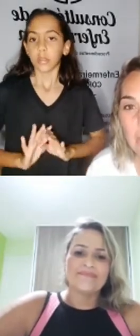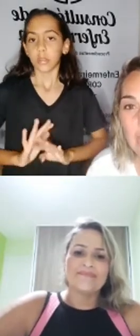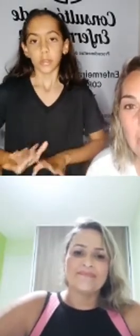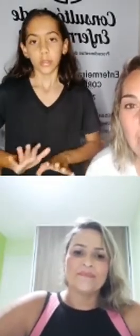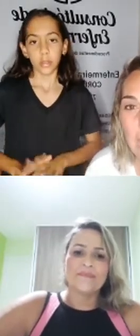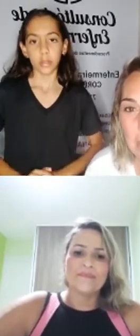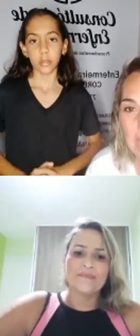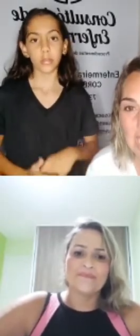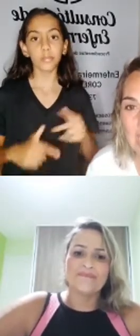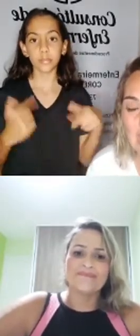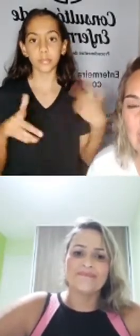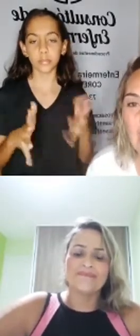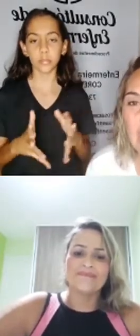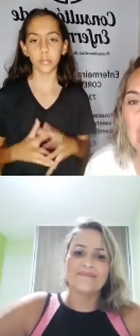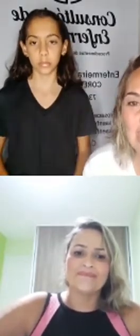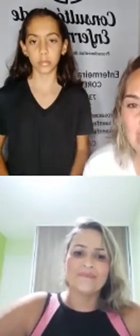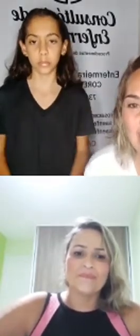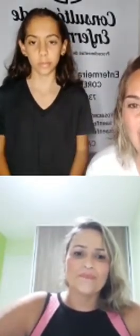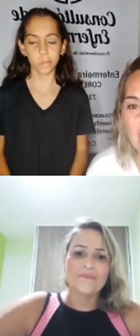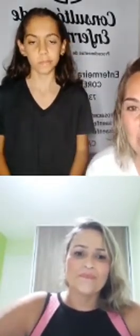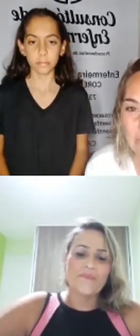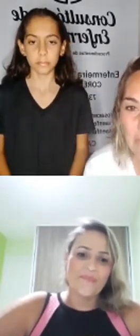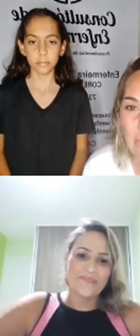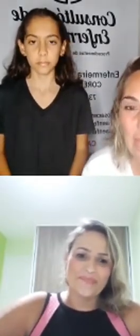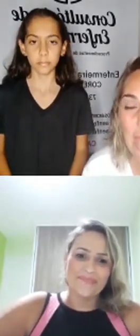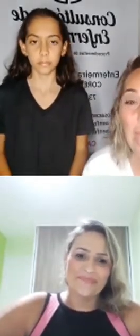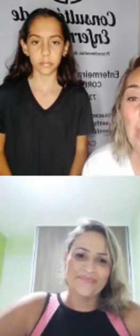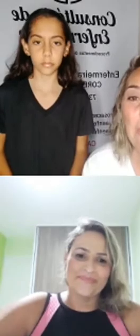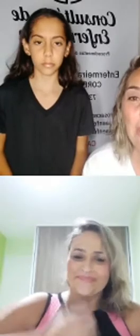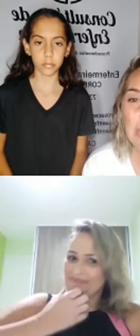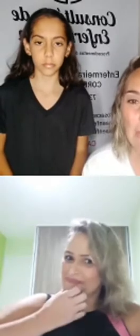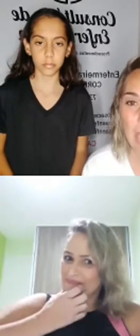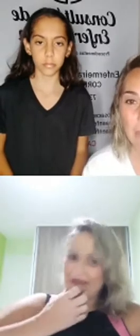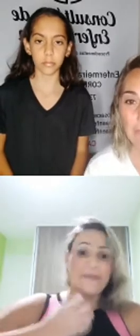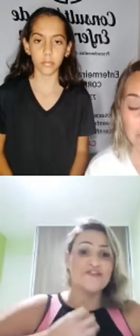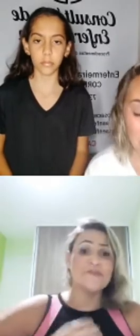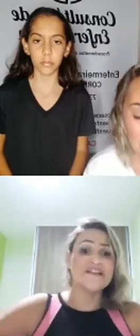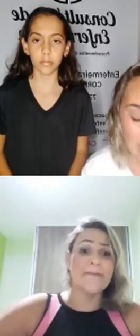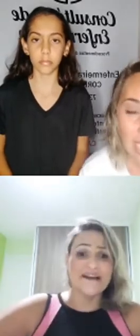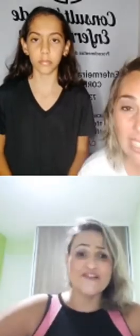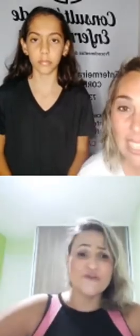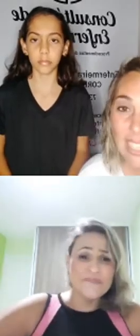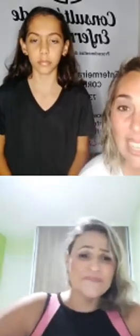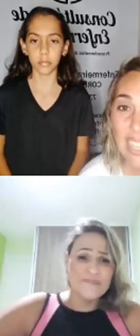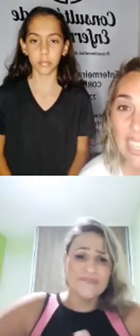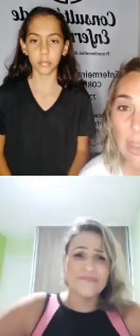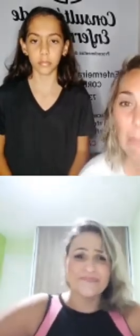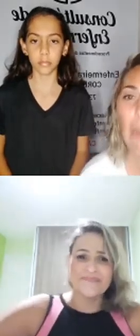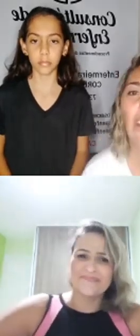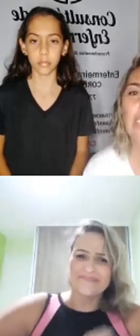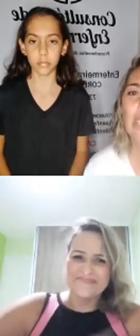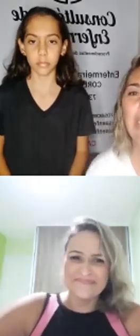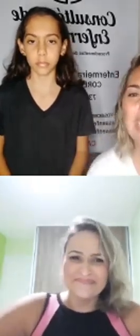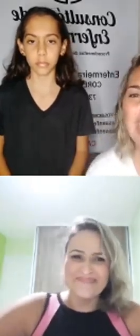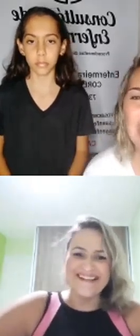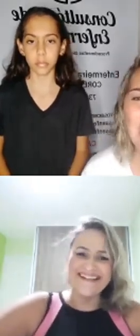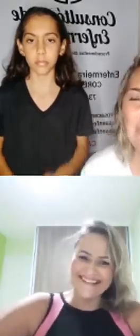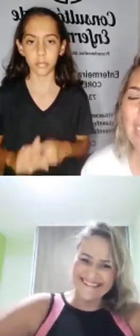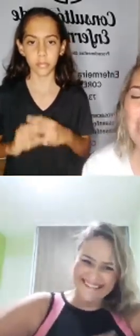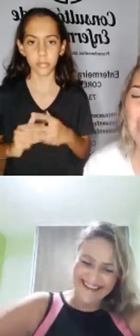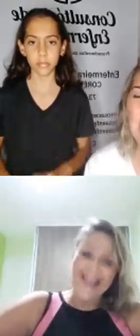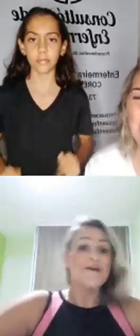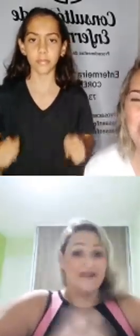fazer outra com ela para deixar salvo e registrado. Pois bem. Pode mandar beijo? Pode, mande